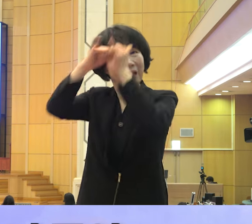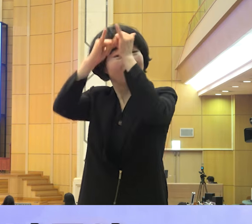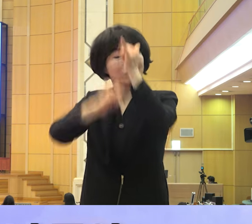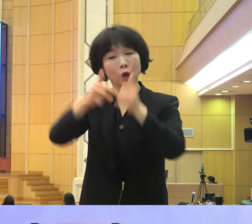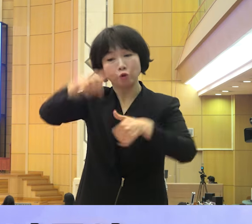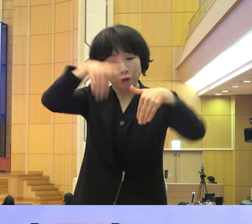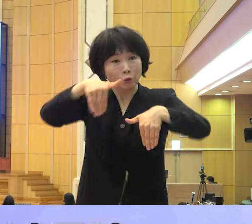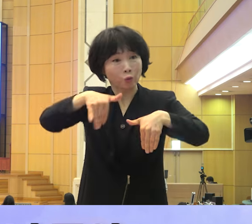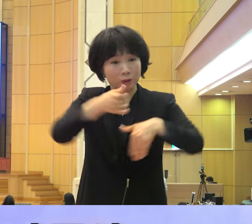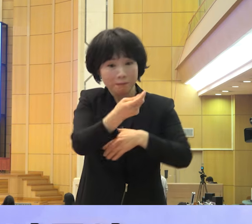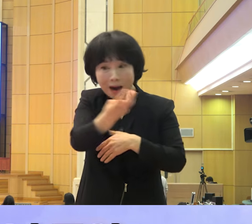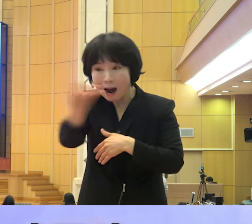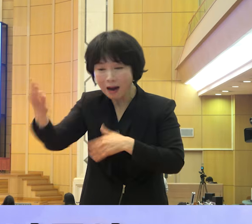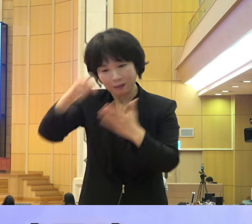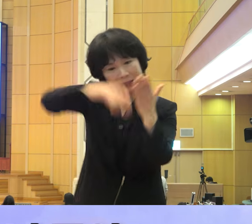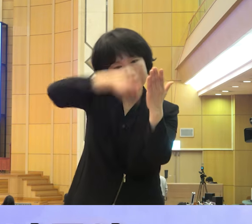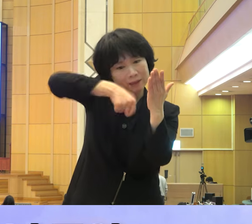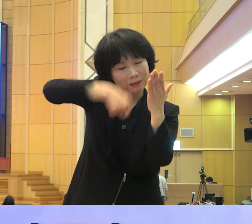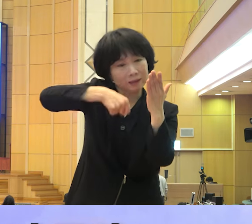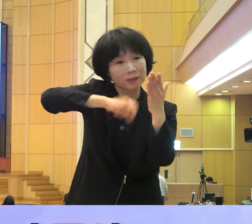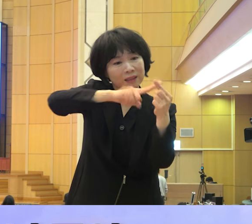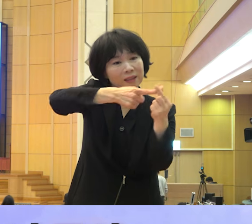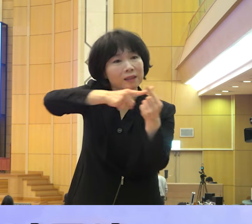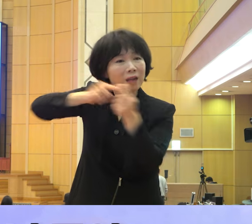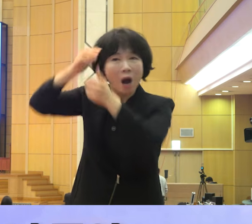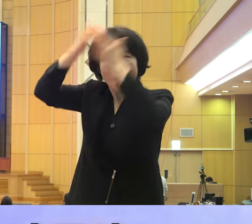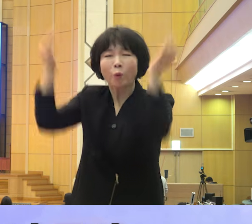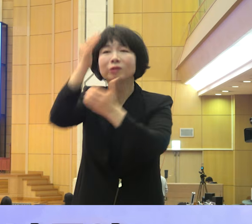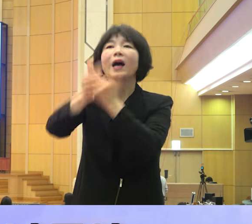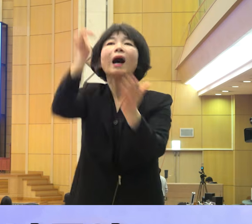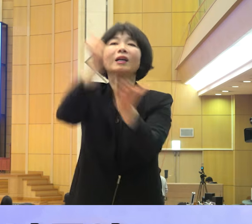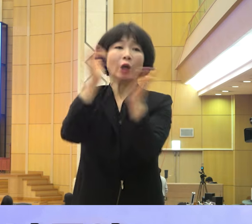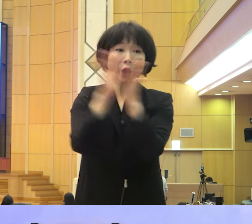구약 성경이에요. 시작하여 모든 성경에